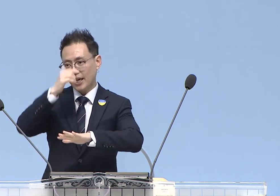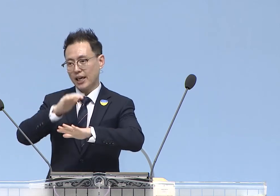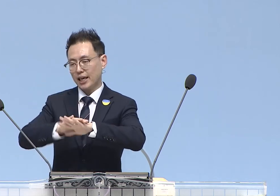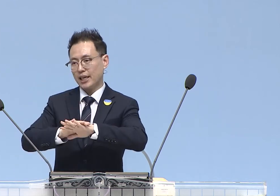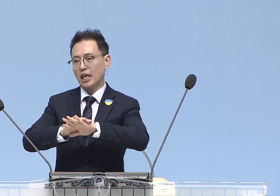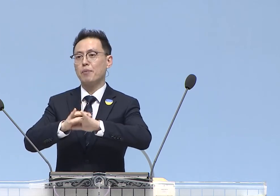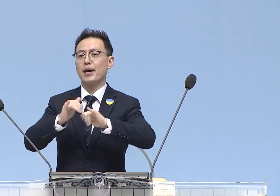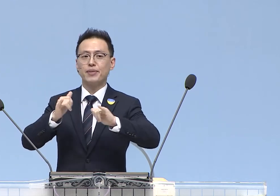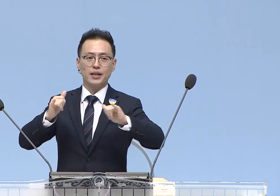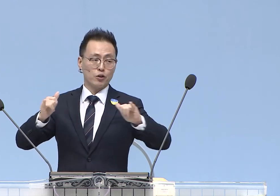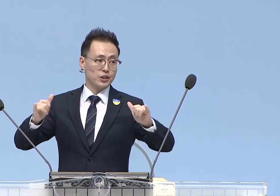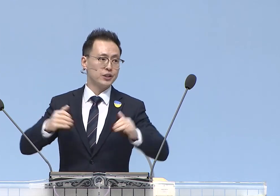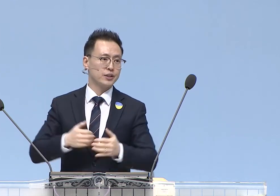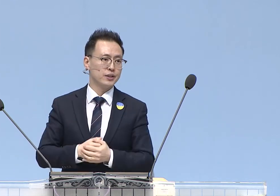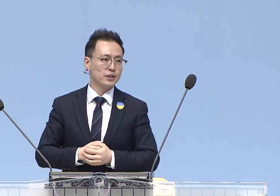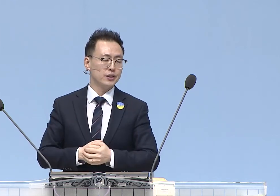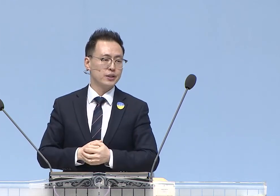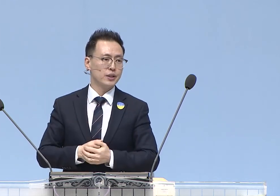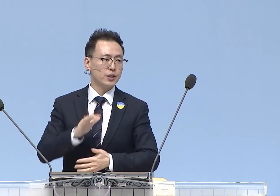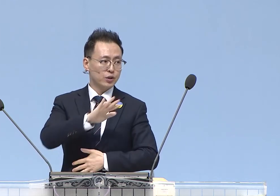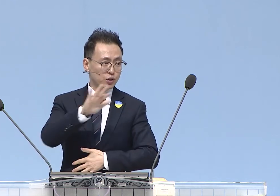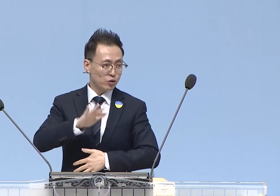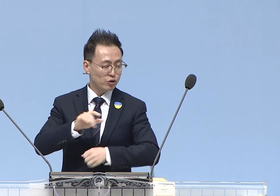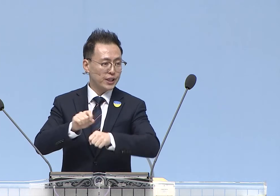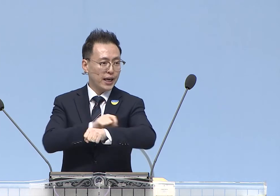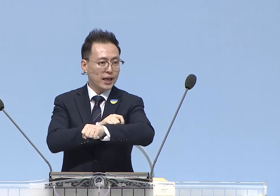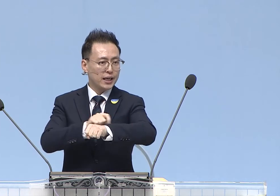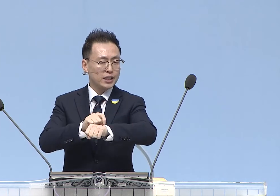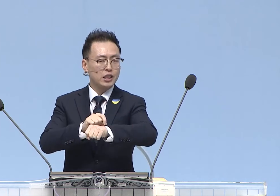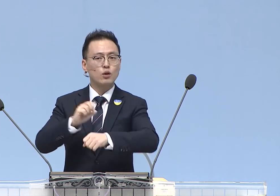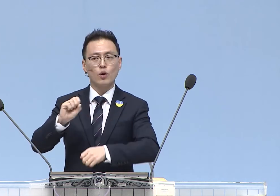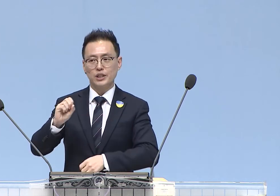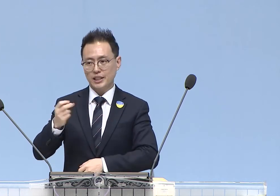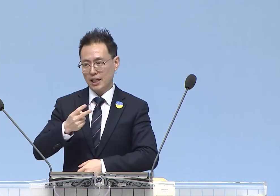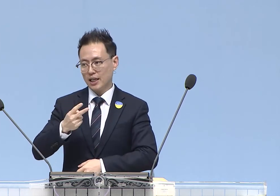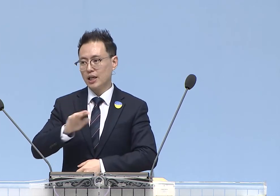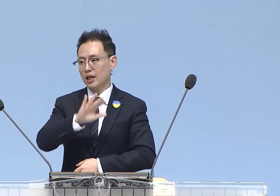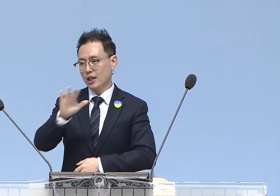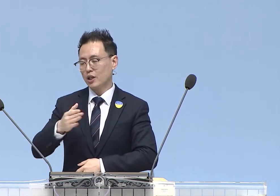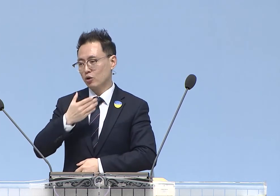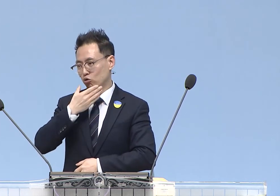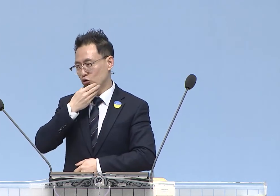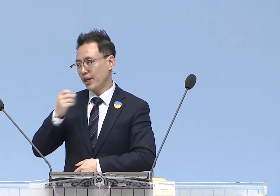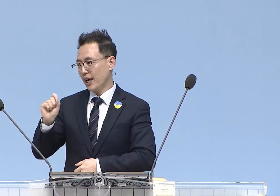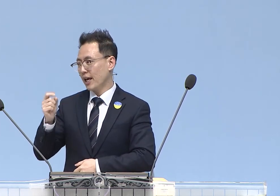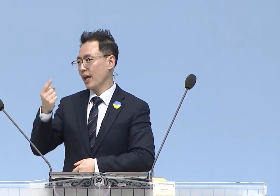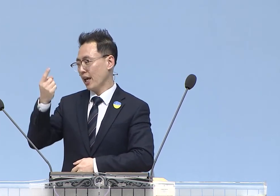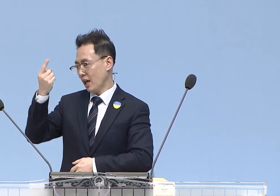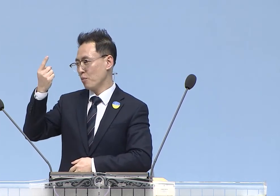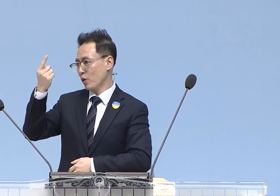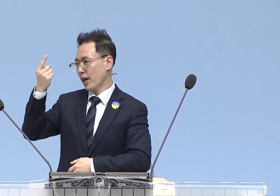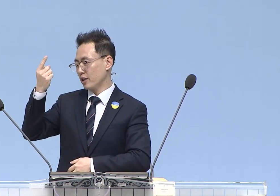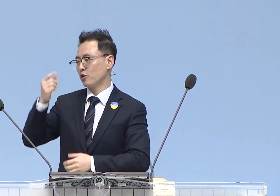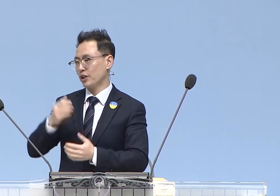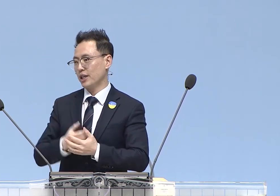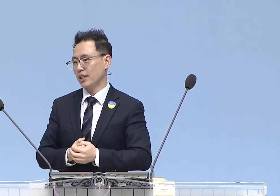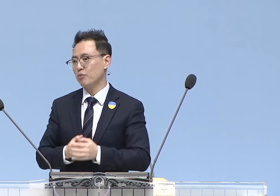우리에게 예배한다는 것은 우리의 특권이자 우리의 행복의 근원이기